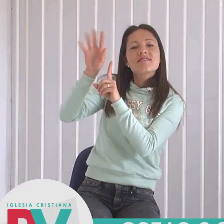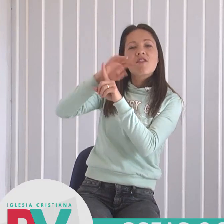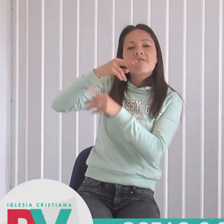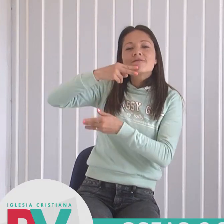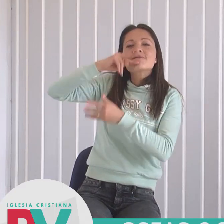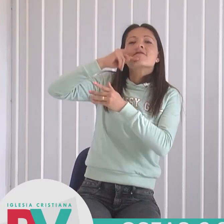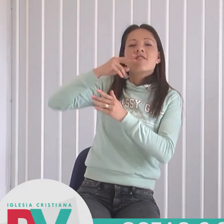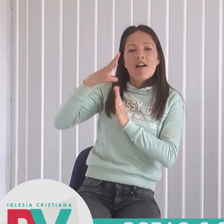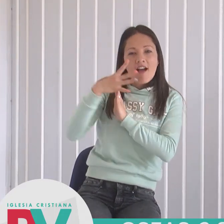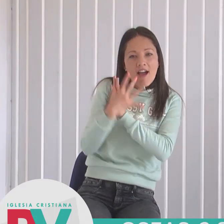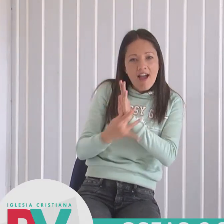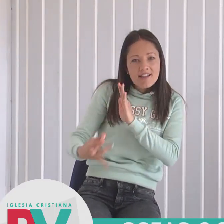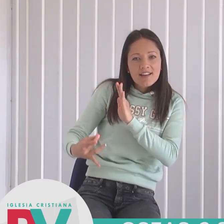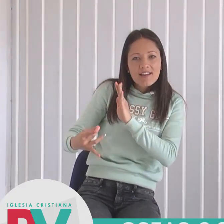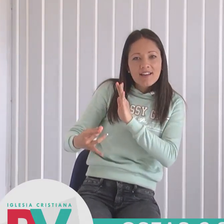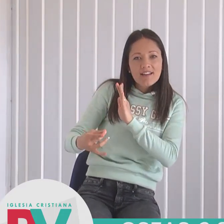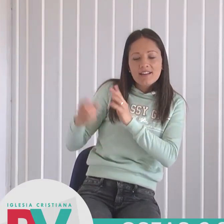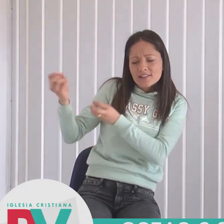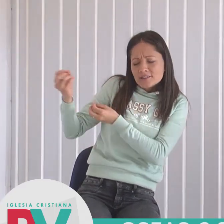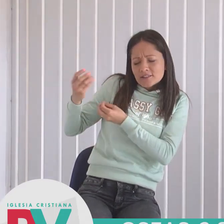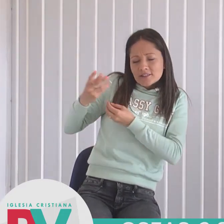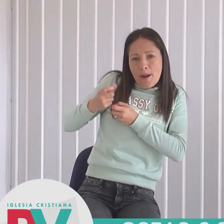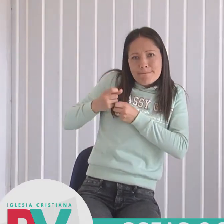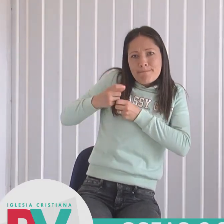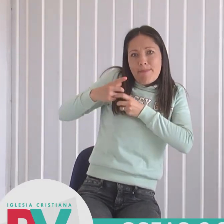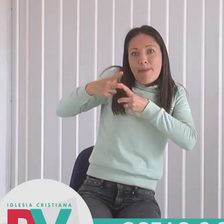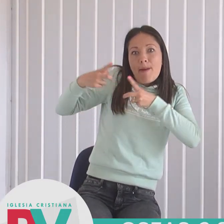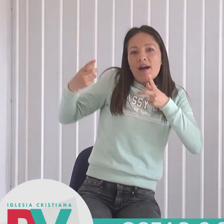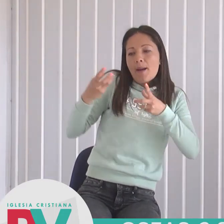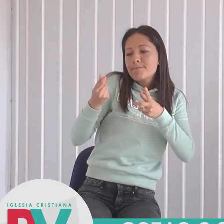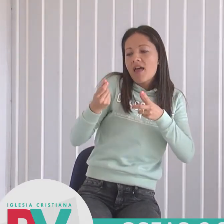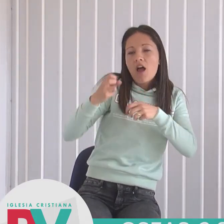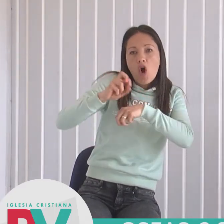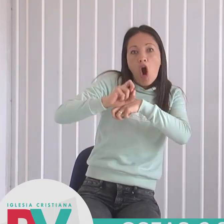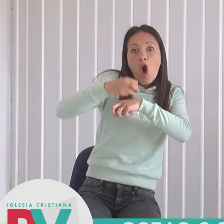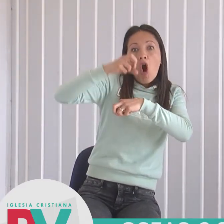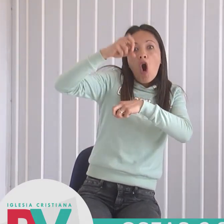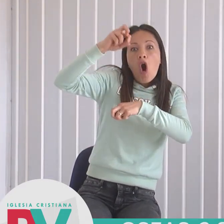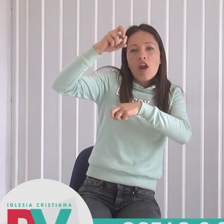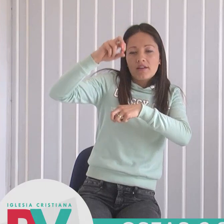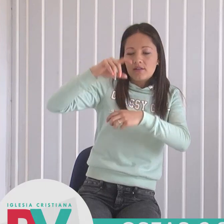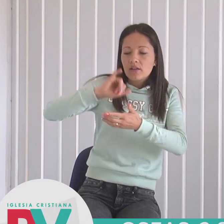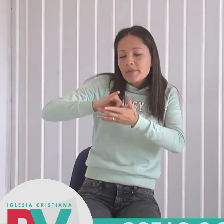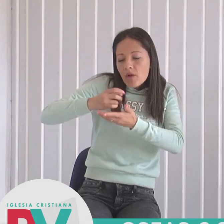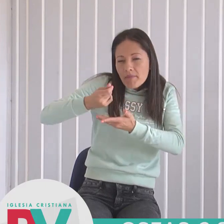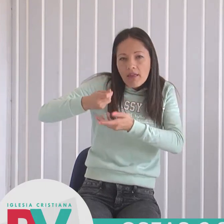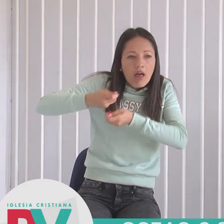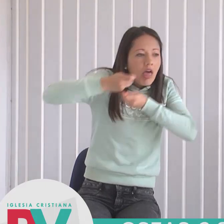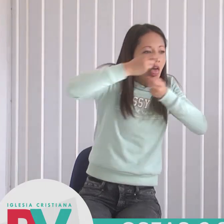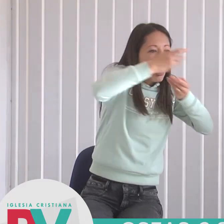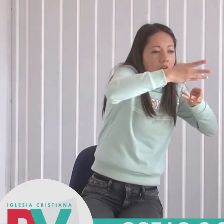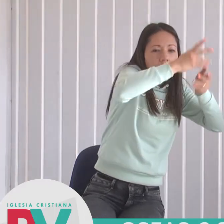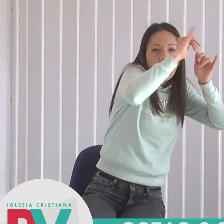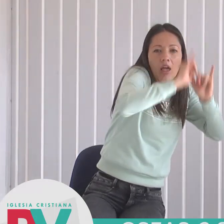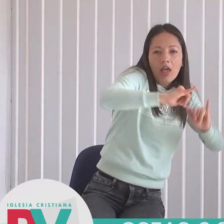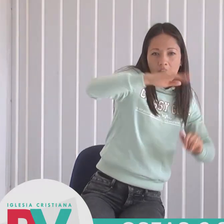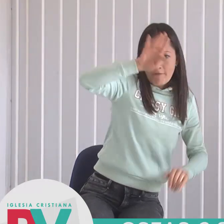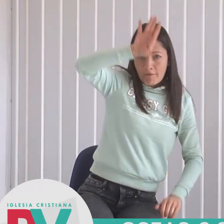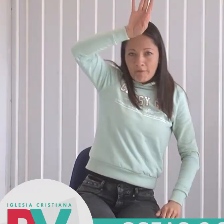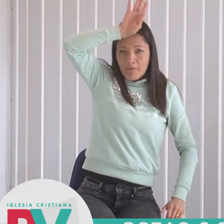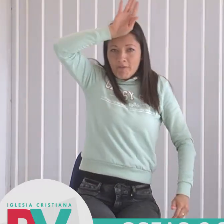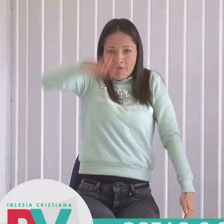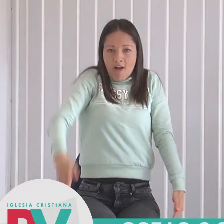vino y el aceite, que le multipliqué la plata y el oro que ofrecían a Baal. ¿Se acuerda lo que yo le dije que antes